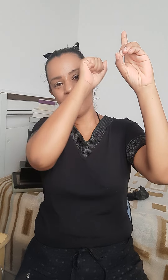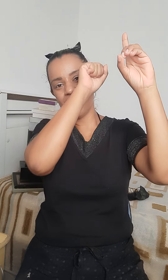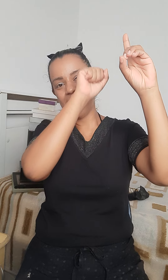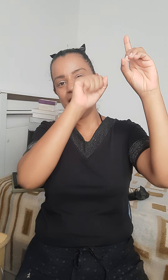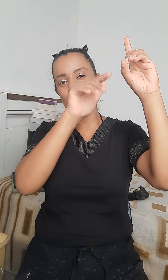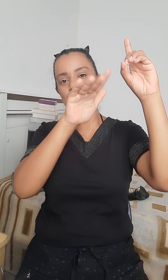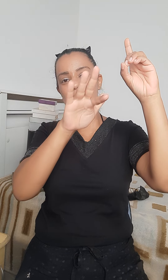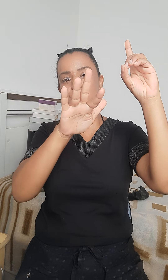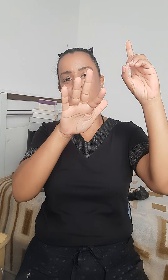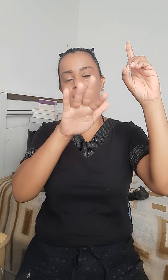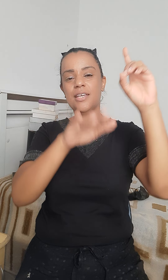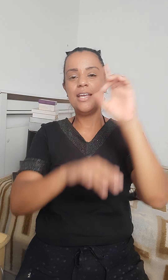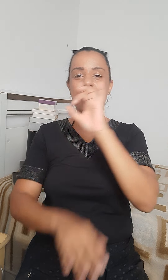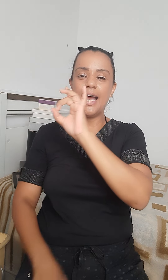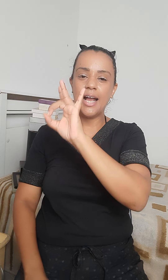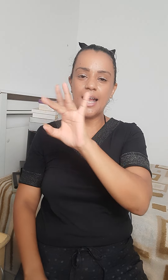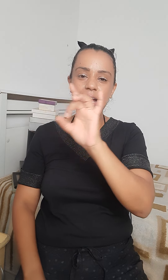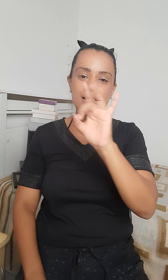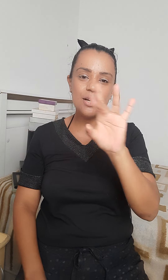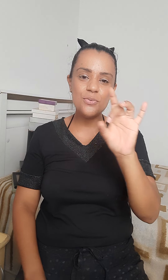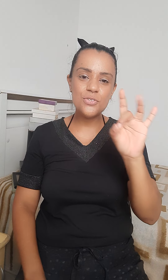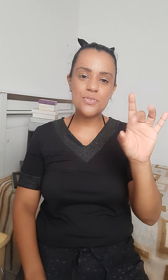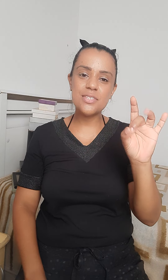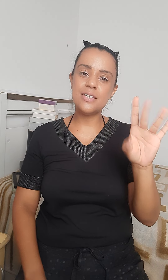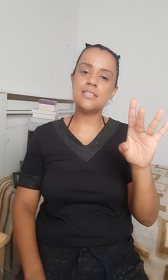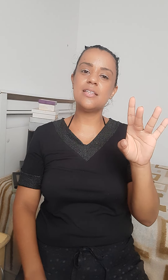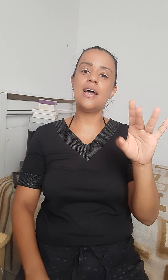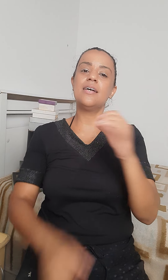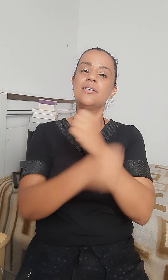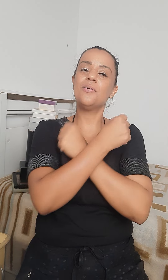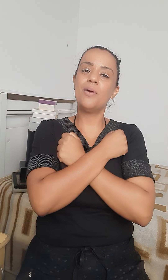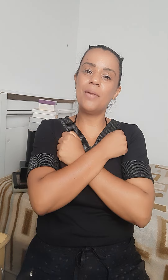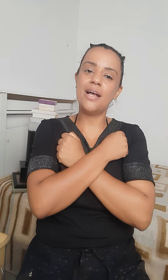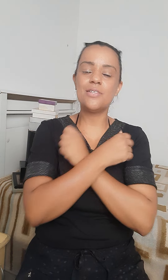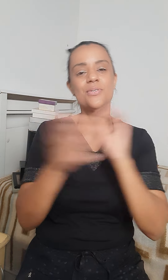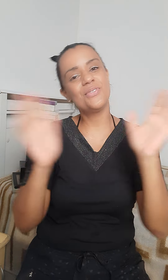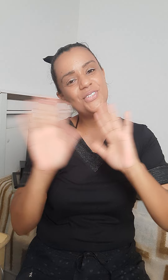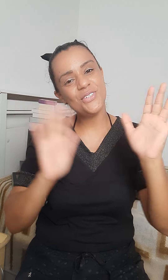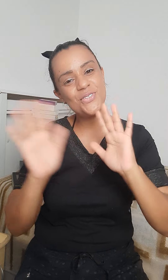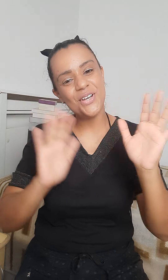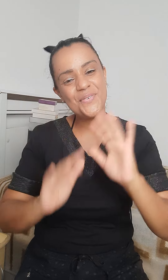abençoe a cada um de vocês, tá? Um abraço, tchau, tchau.